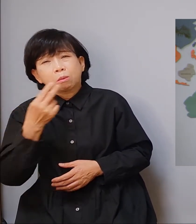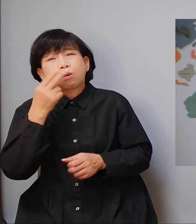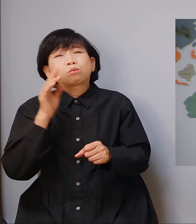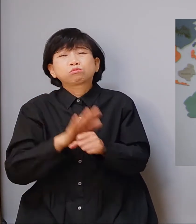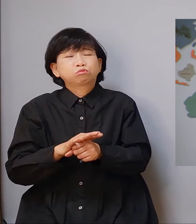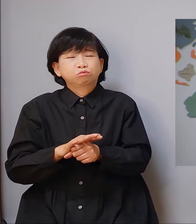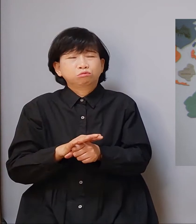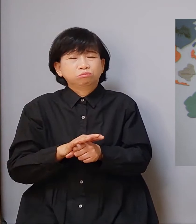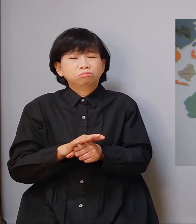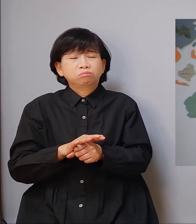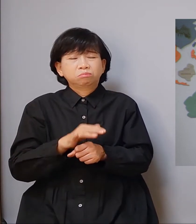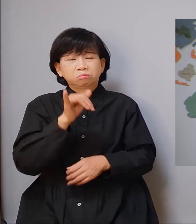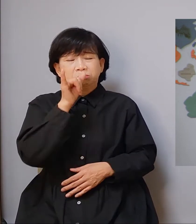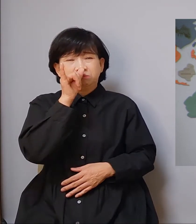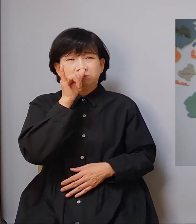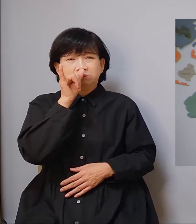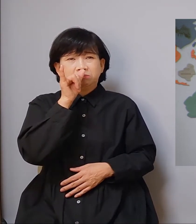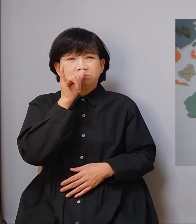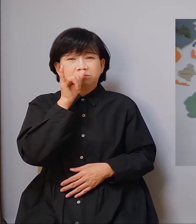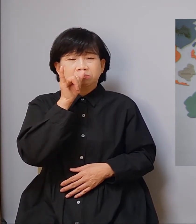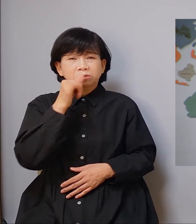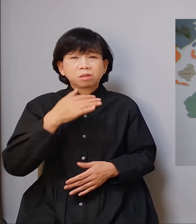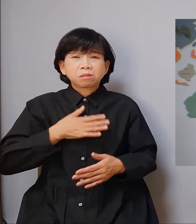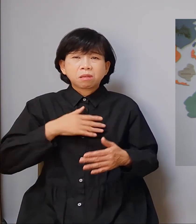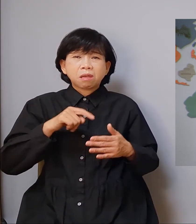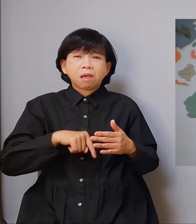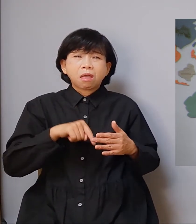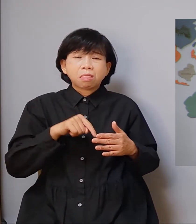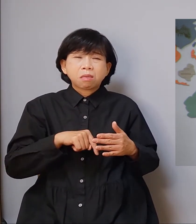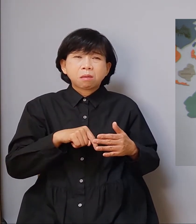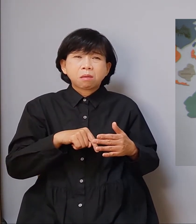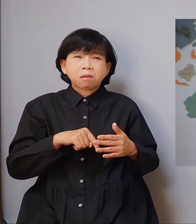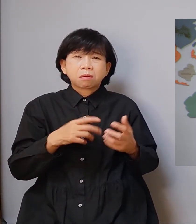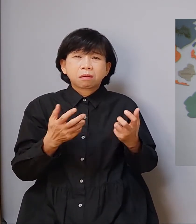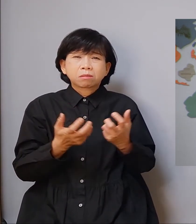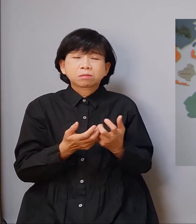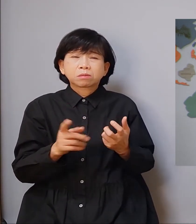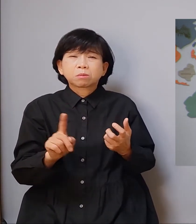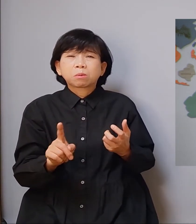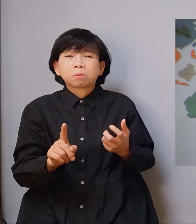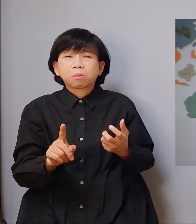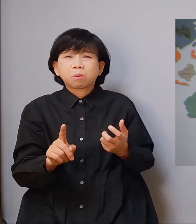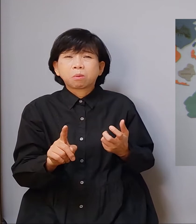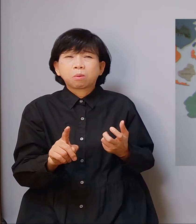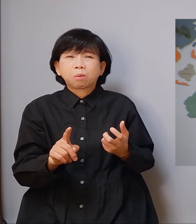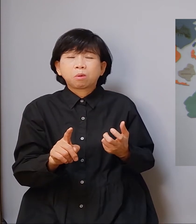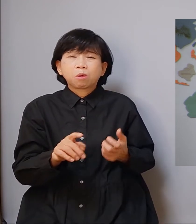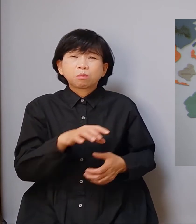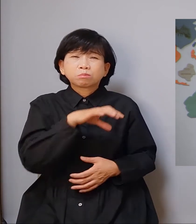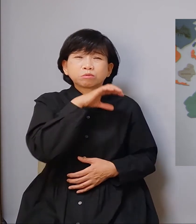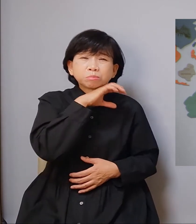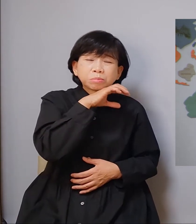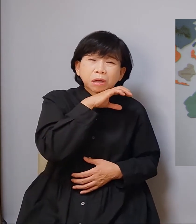있어요. 여러분, 그때 내 안에 뭐가 가득 차 있느냐 눌러보면 압니다. 시련 가운데 빠져